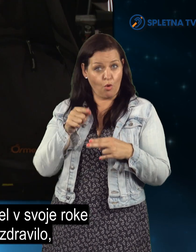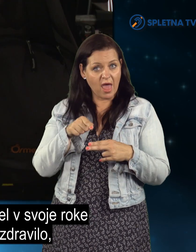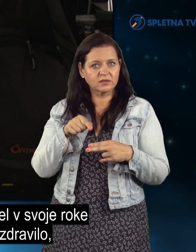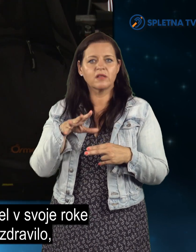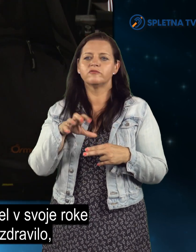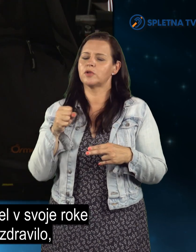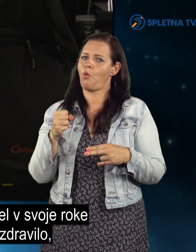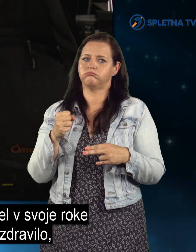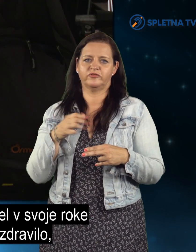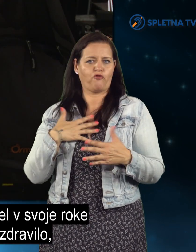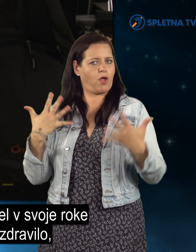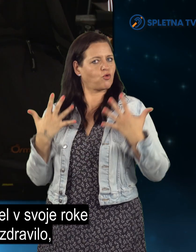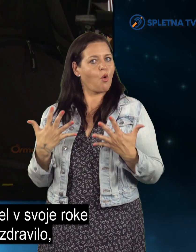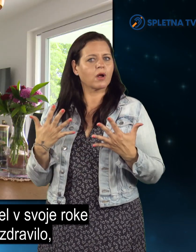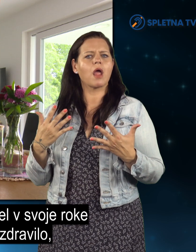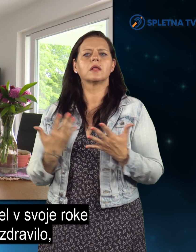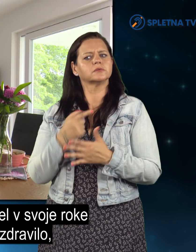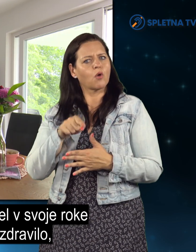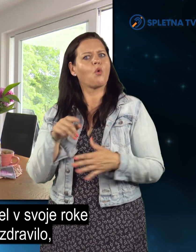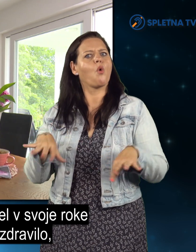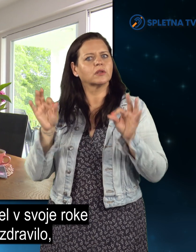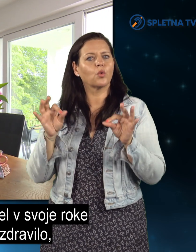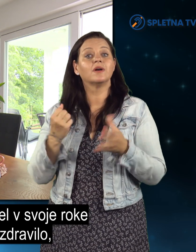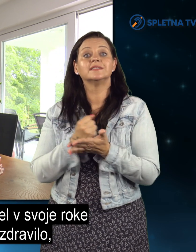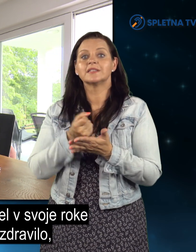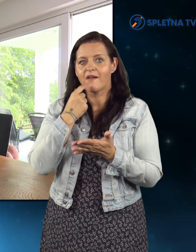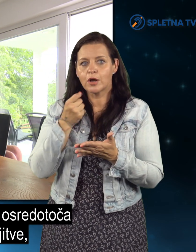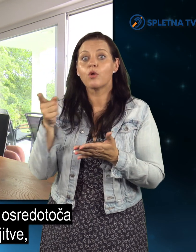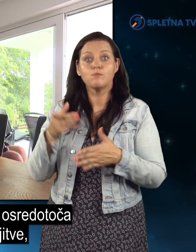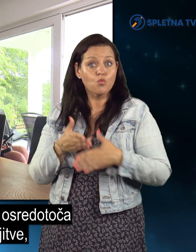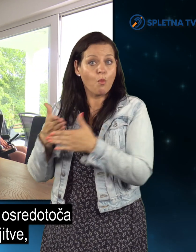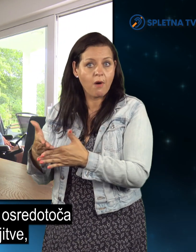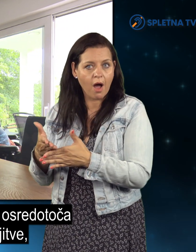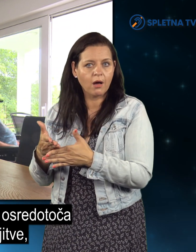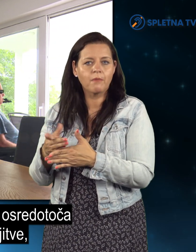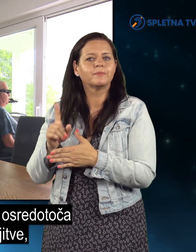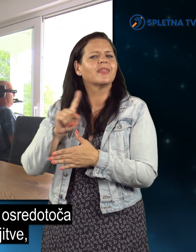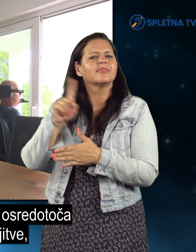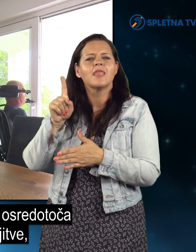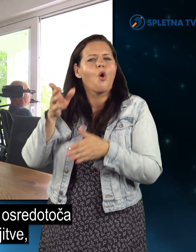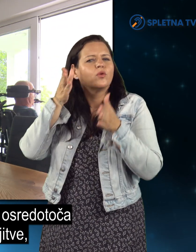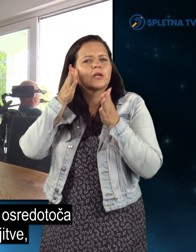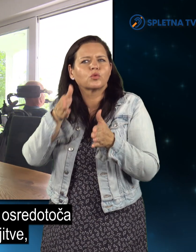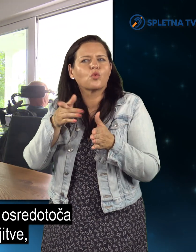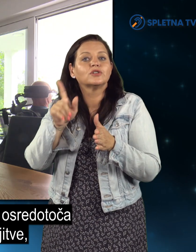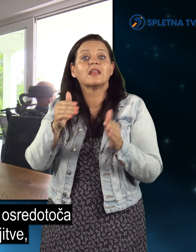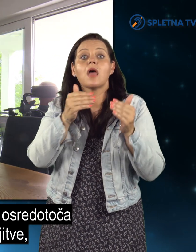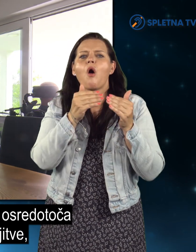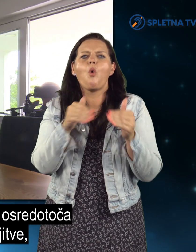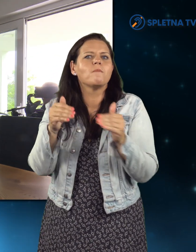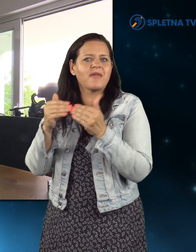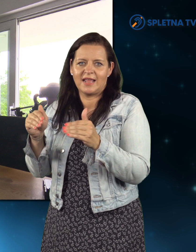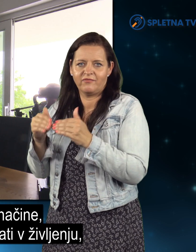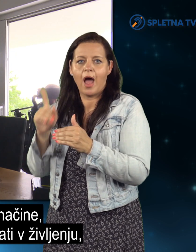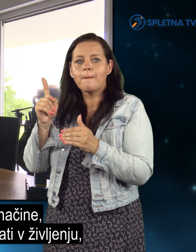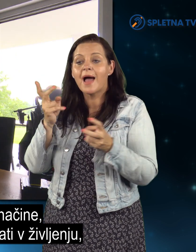Franci je bolezen vzel v svoje roke in zanjo odkril zdravilo, ki mu pomaga. Ne osredotoča se na